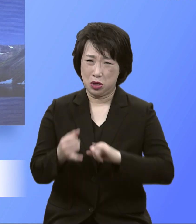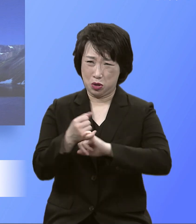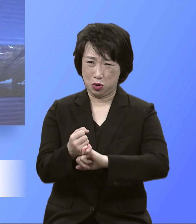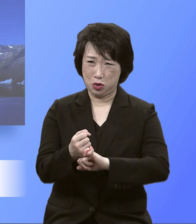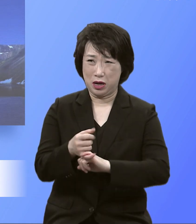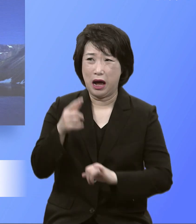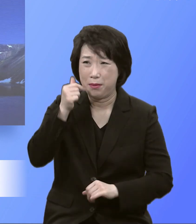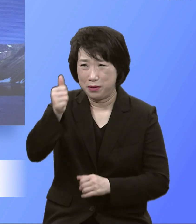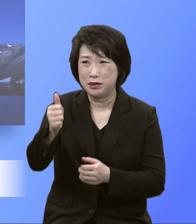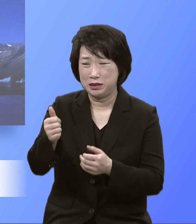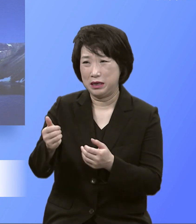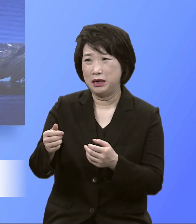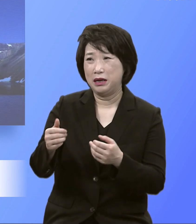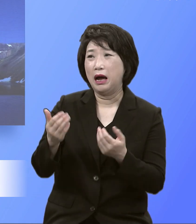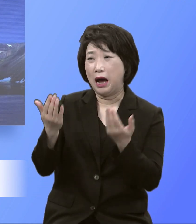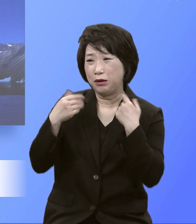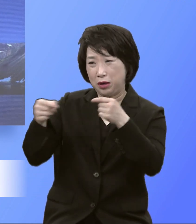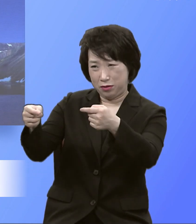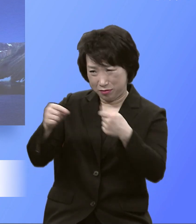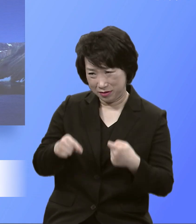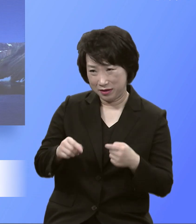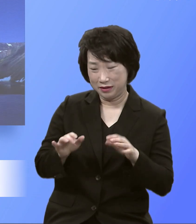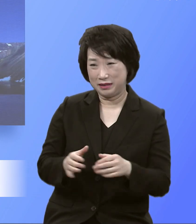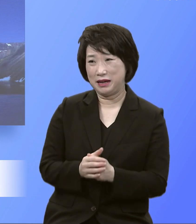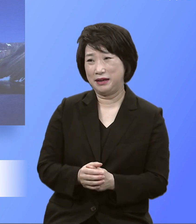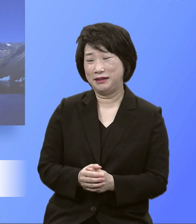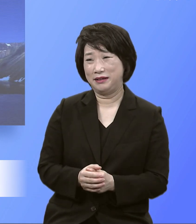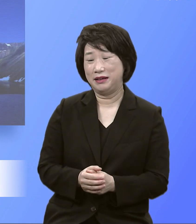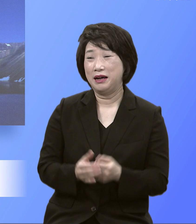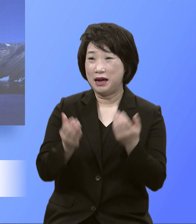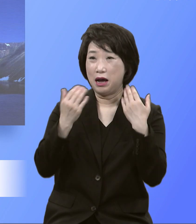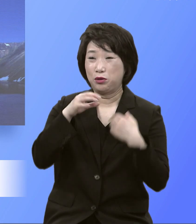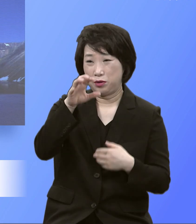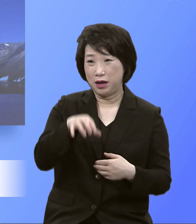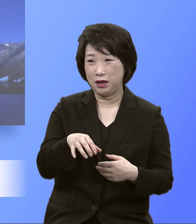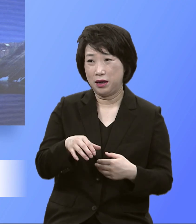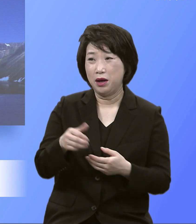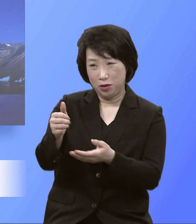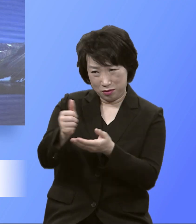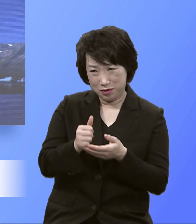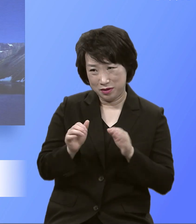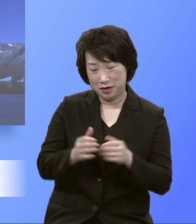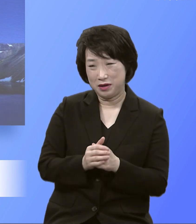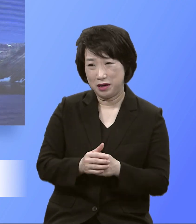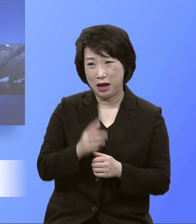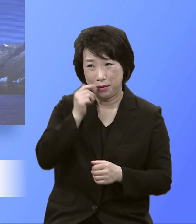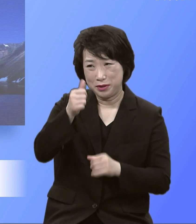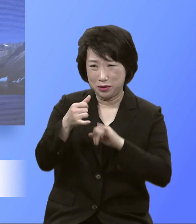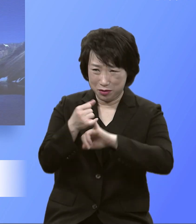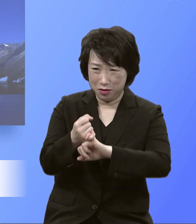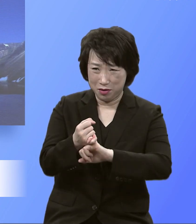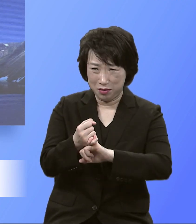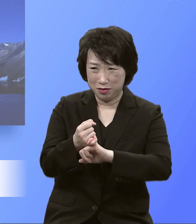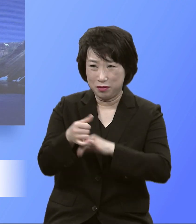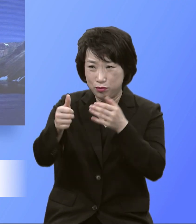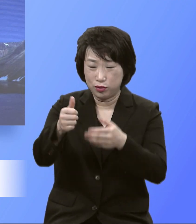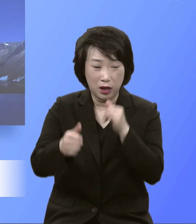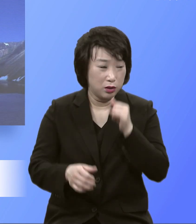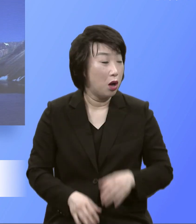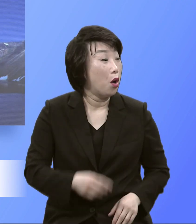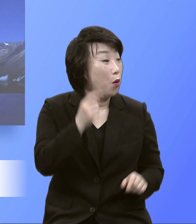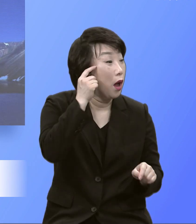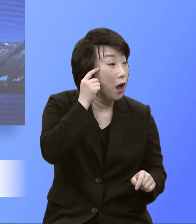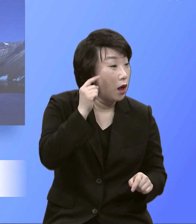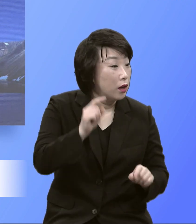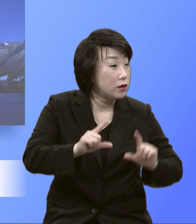꼭 아버지가 오셔서, 예, 학교에 오셔서 꼭, 그래서 왜 그러냐니까 운동회